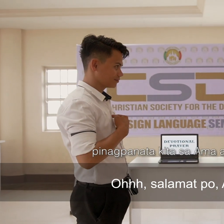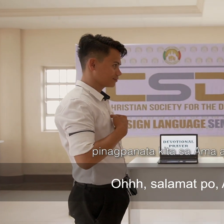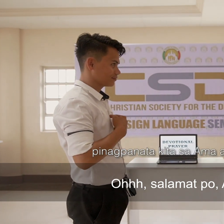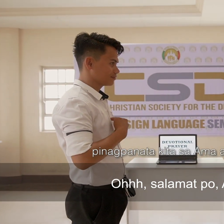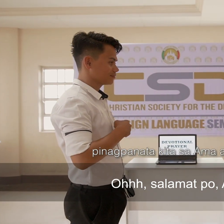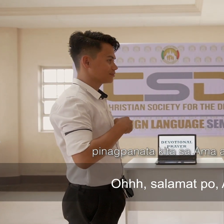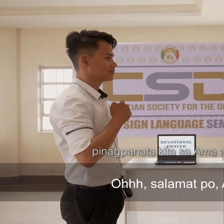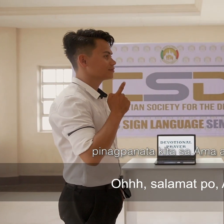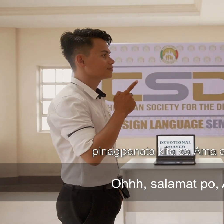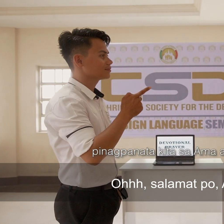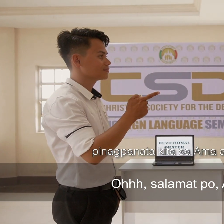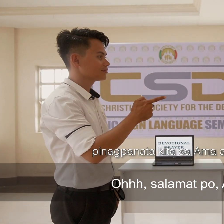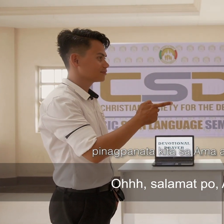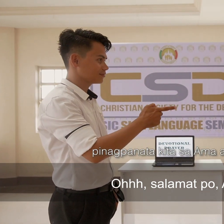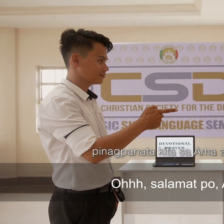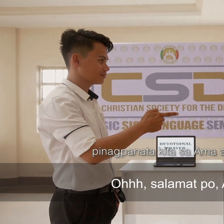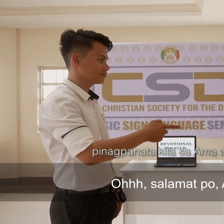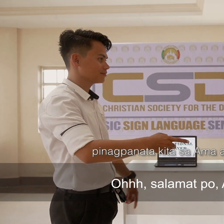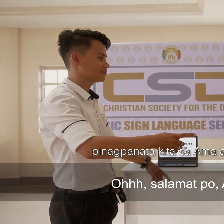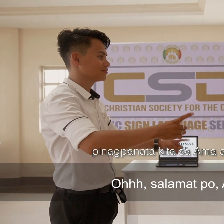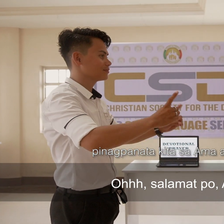Salamat po.